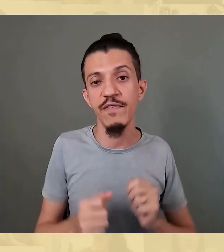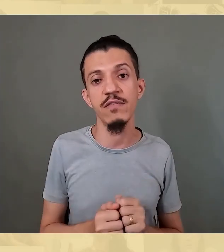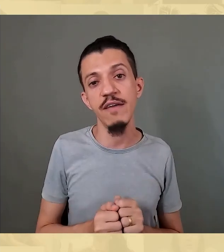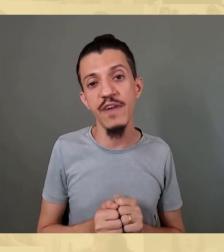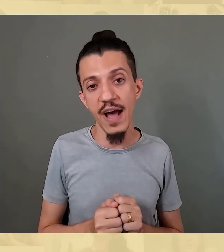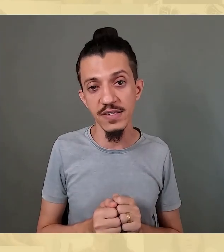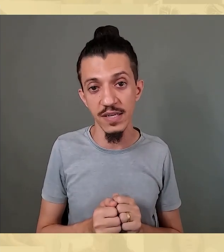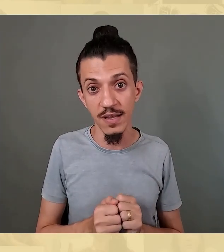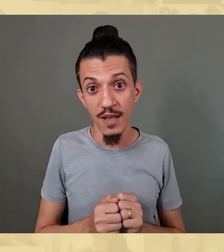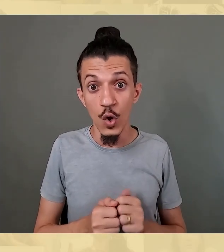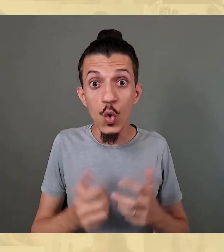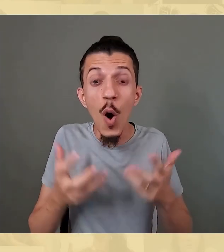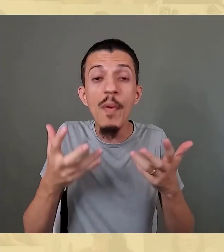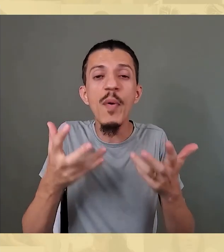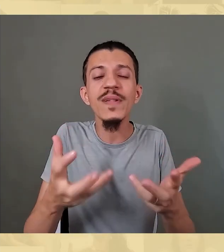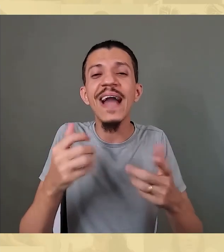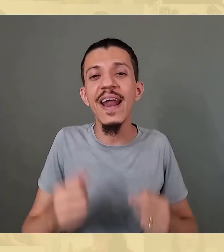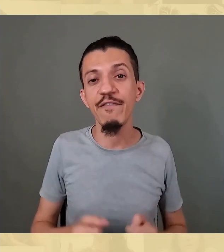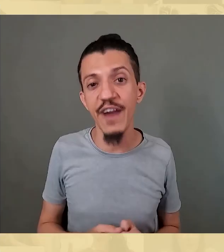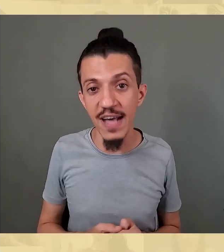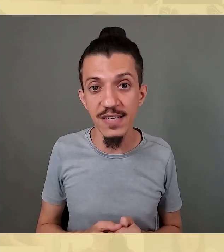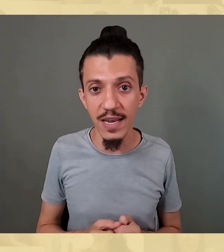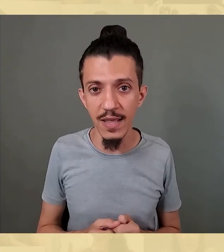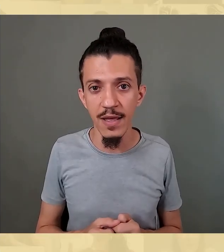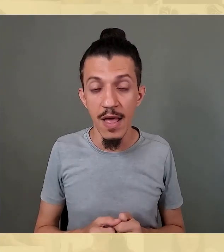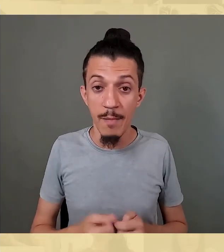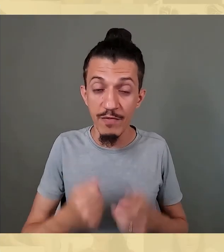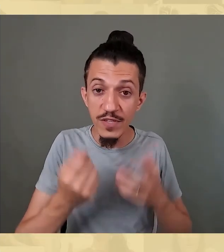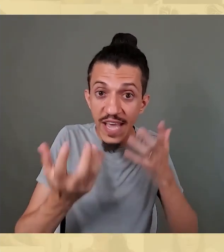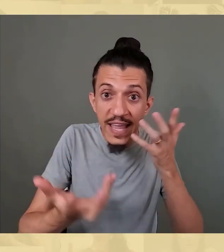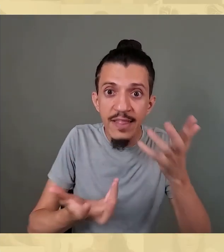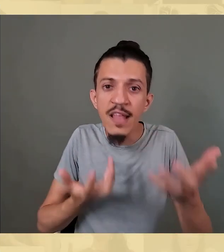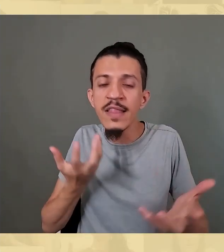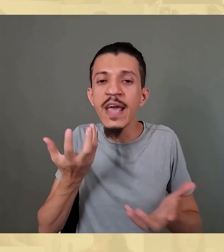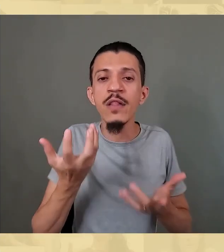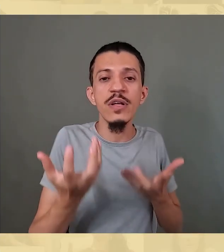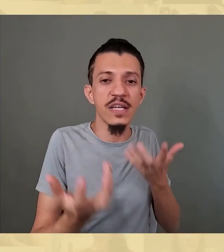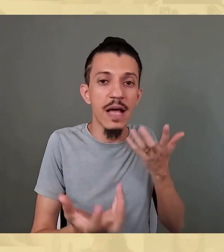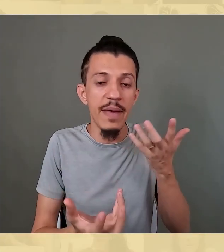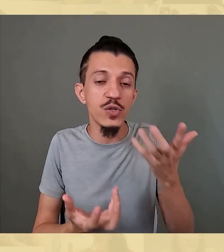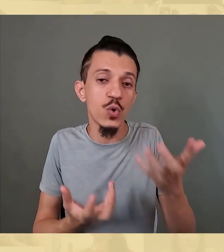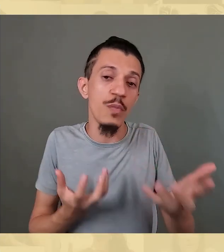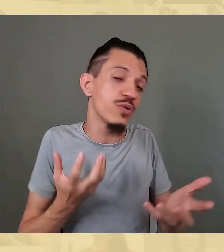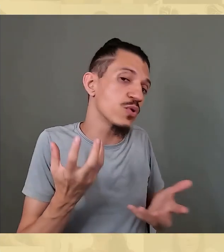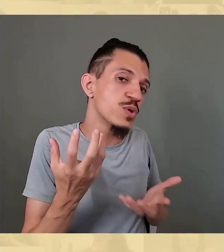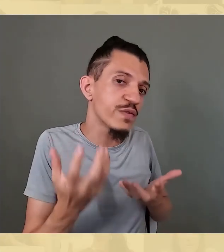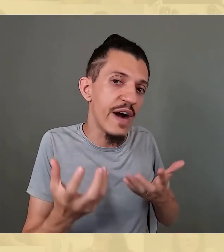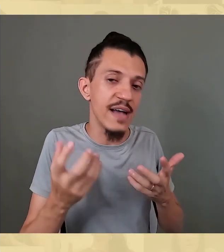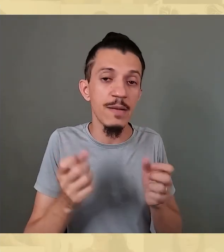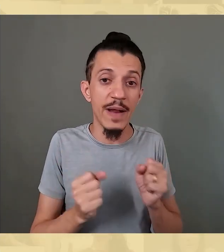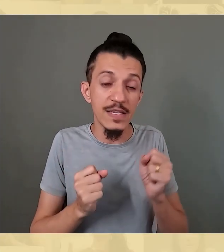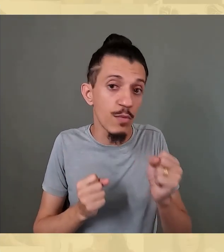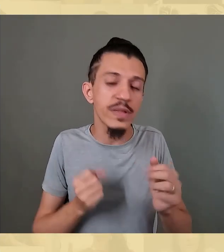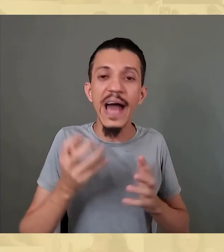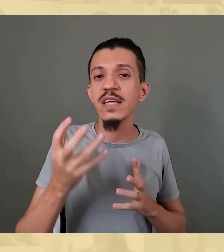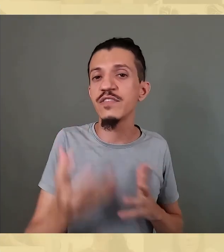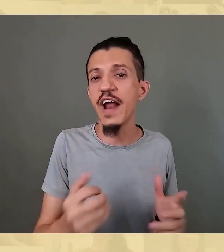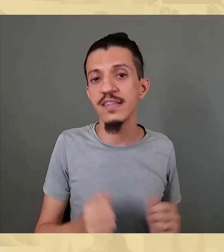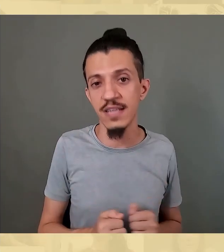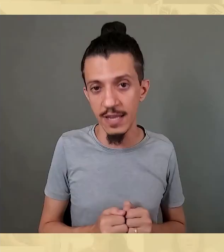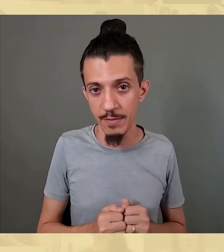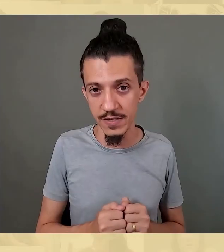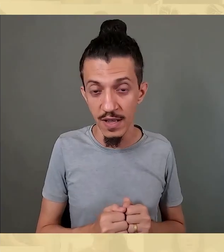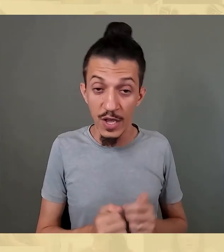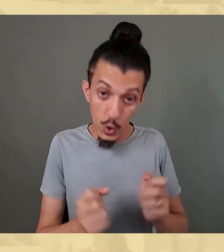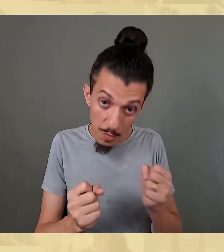que é feito na frase. Como montar a frase ali, para você ir entendendo exatamente como que os surdos fazem para eles montarem as frases